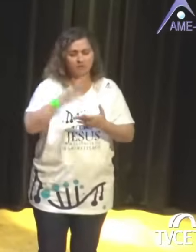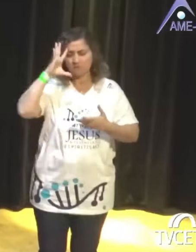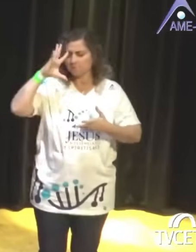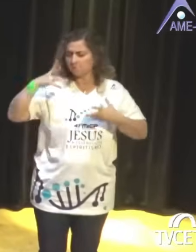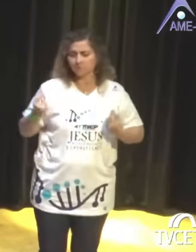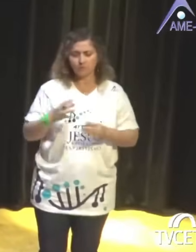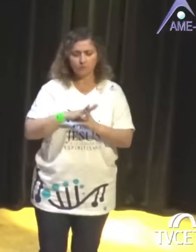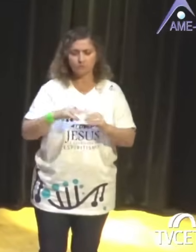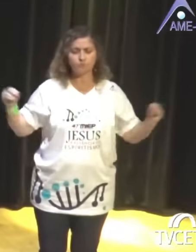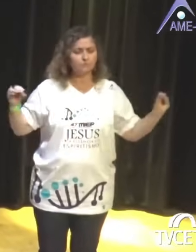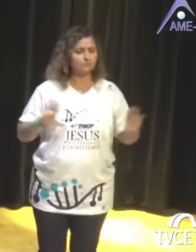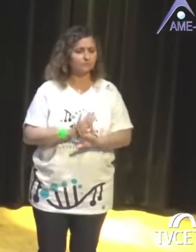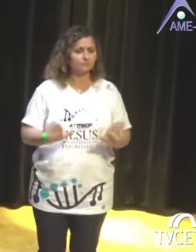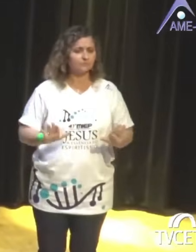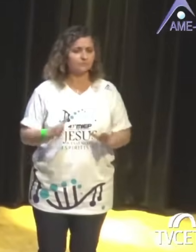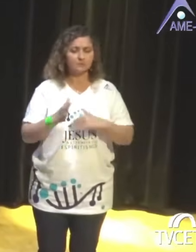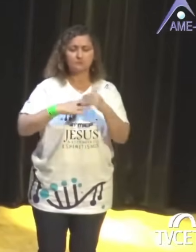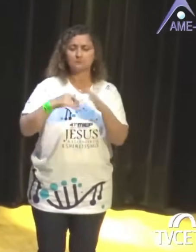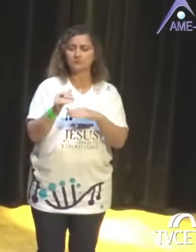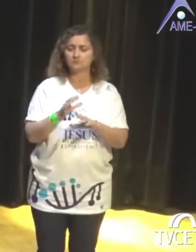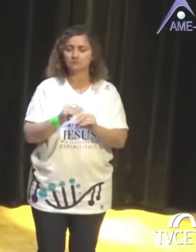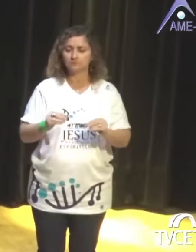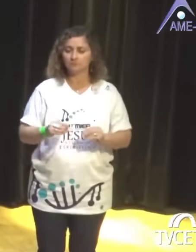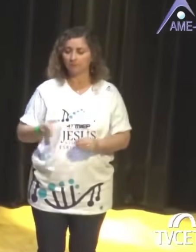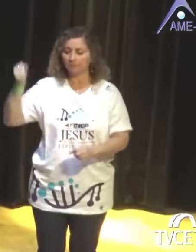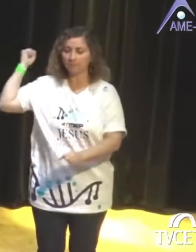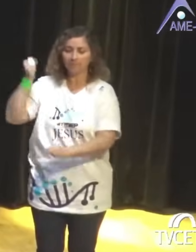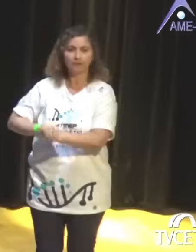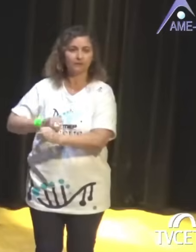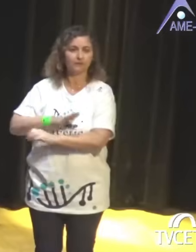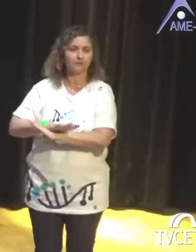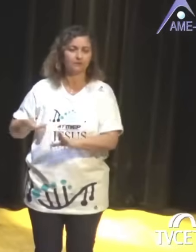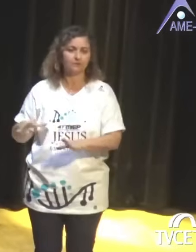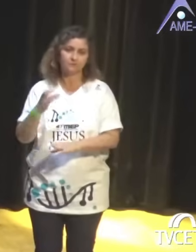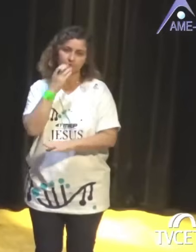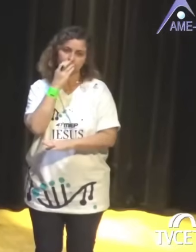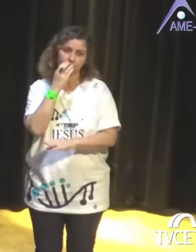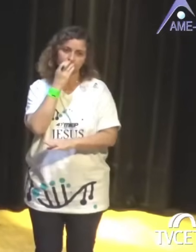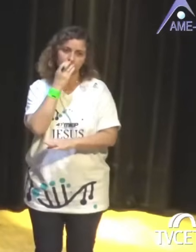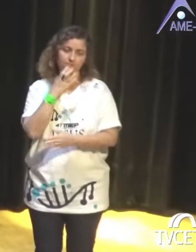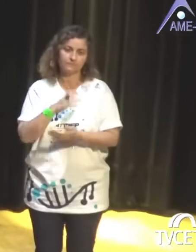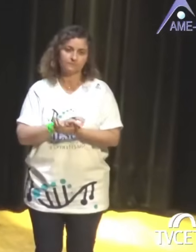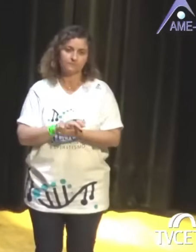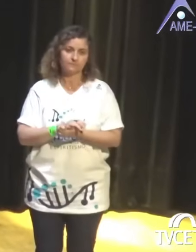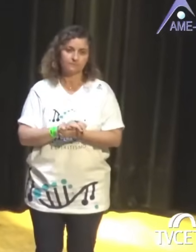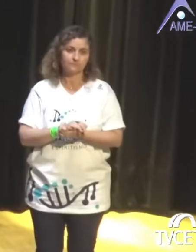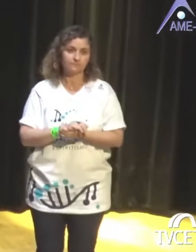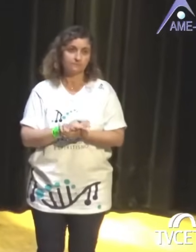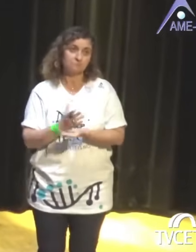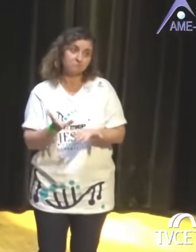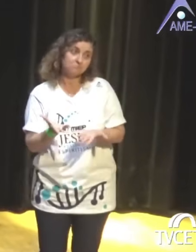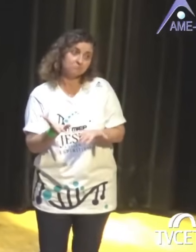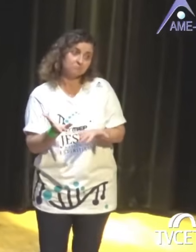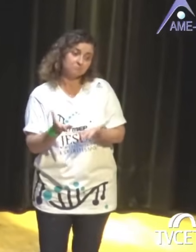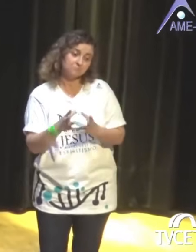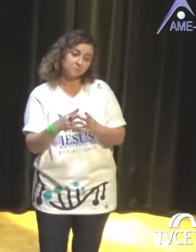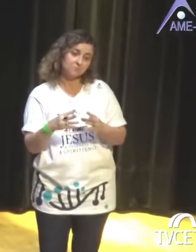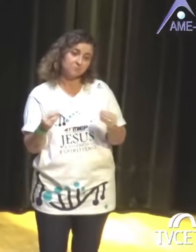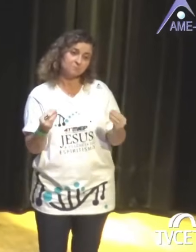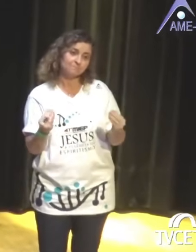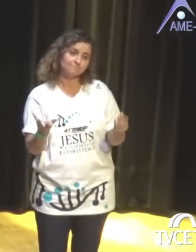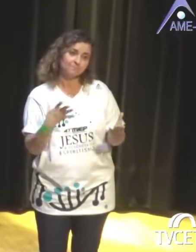coisas precis ser resolvidas de forma prática matou o cachorro curou né